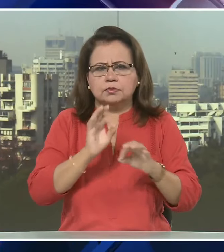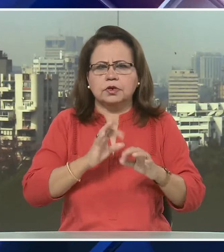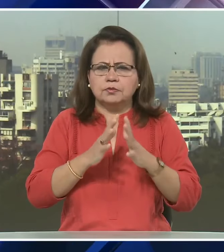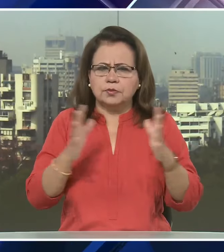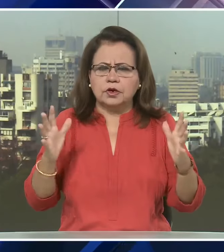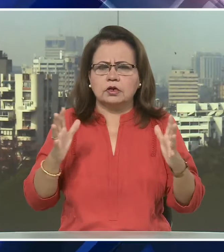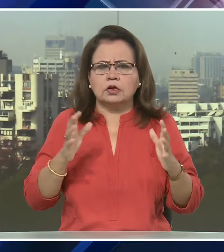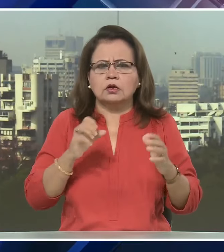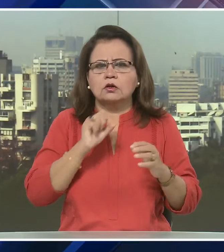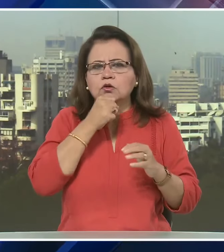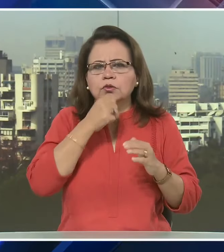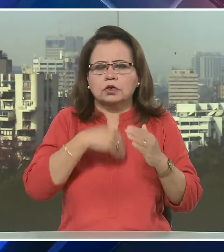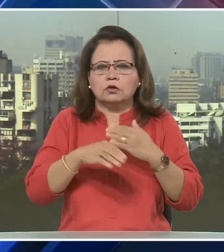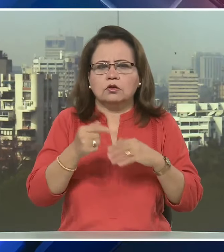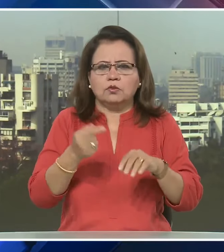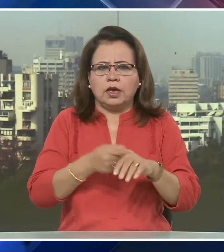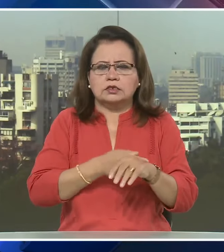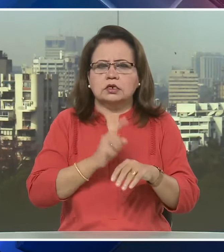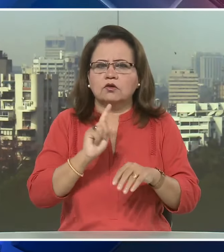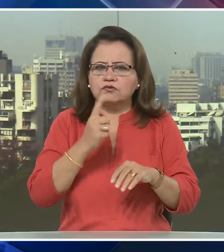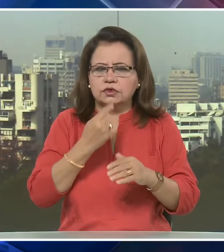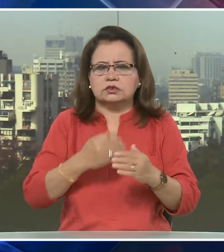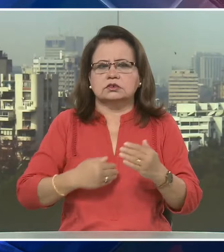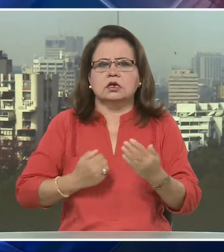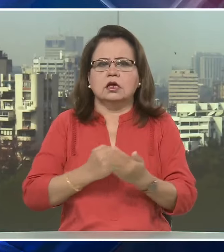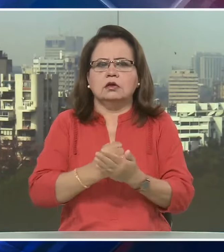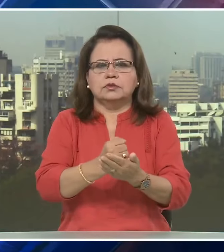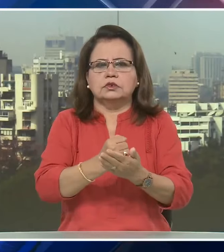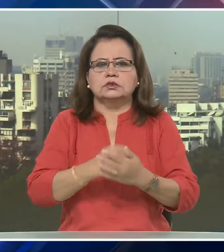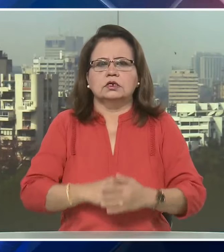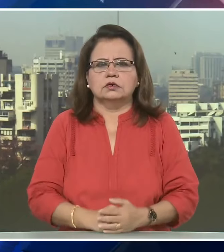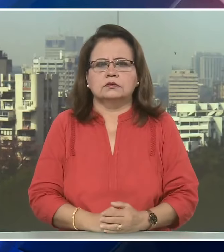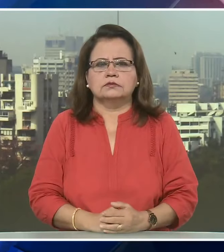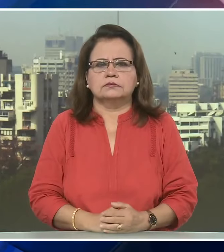बड़ी उम्र के लोगों को ये वैक्सीन पहले उपलब्ध कराई जाएगी।